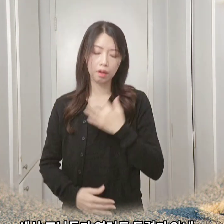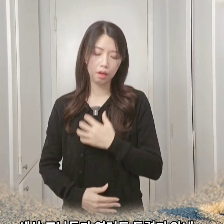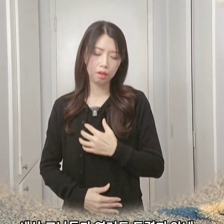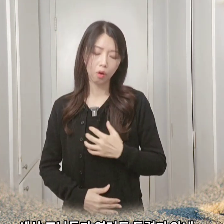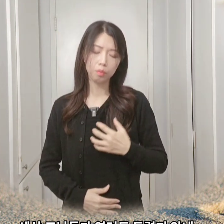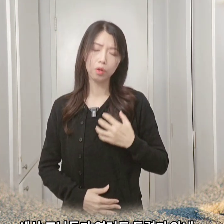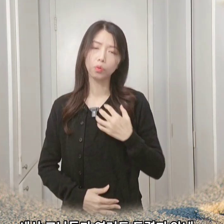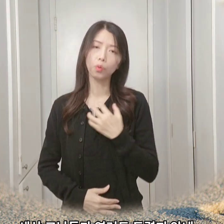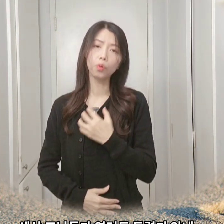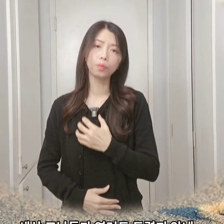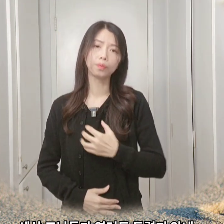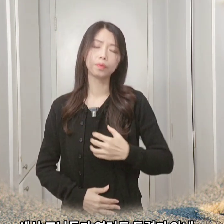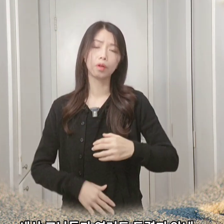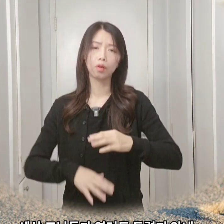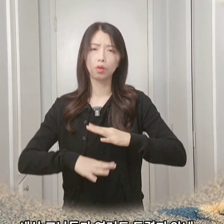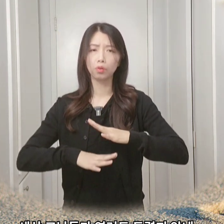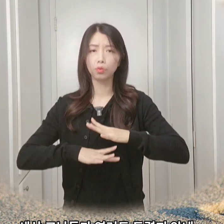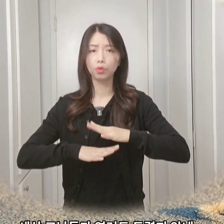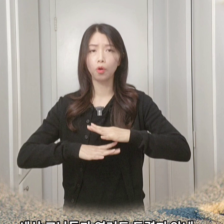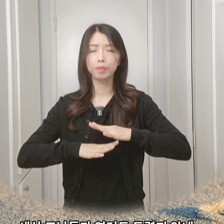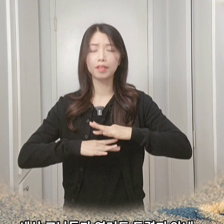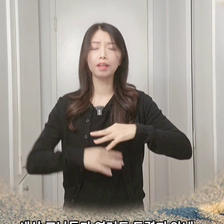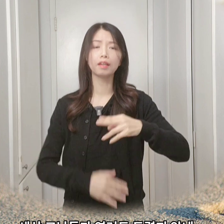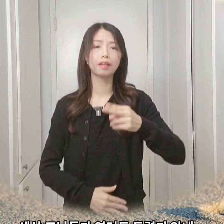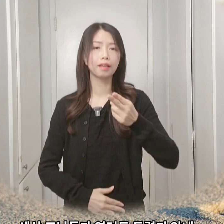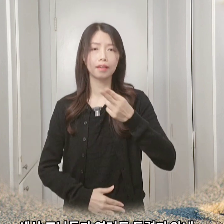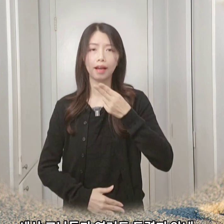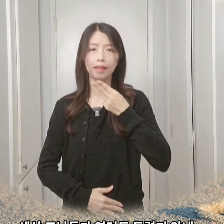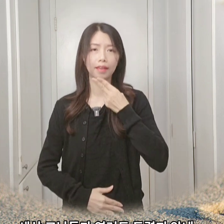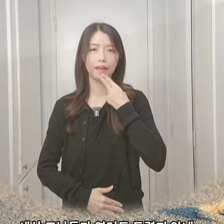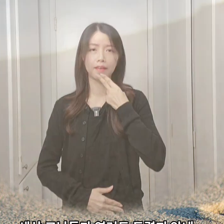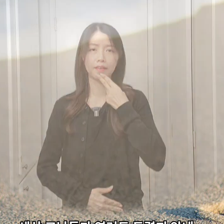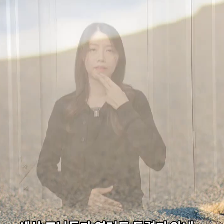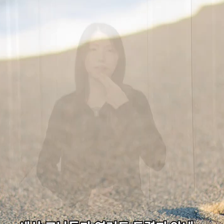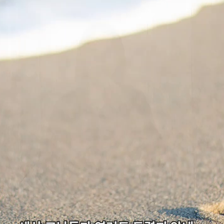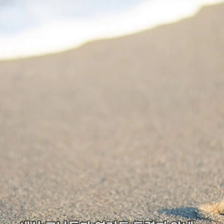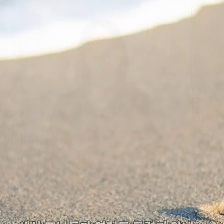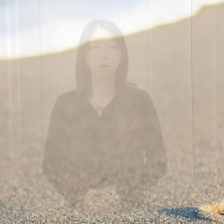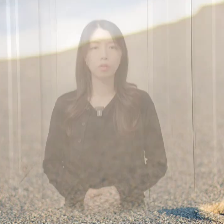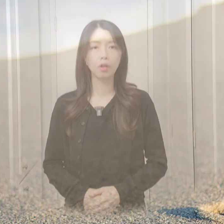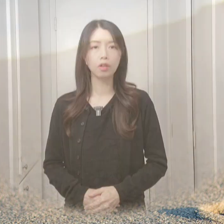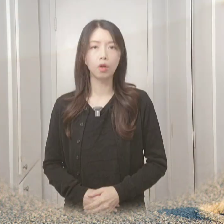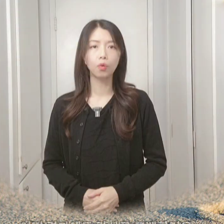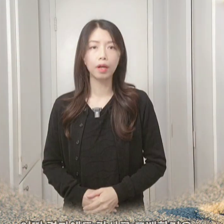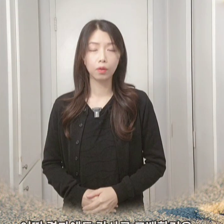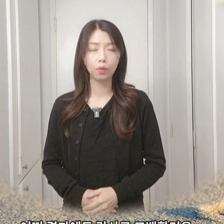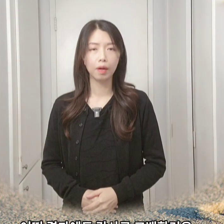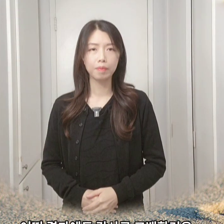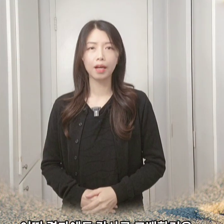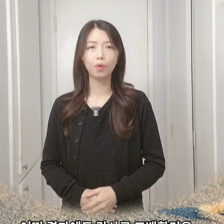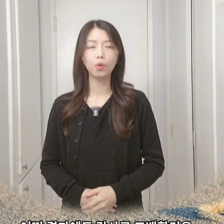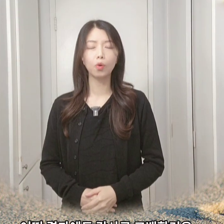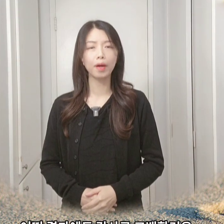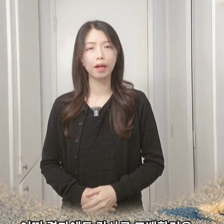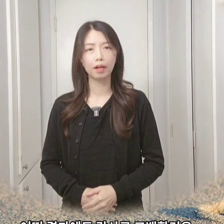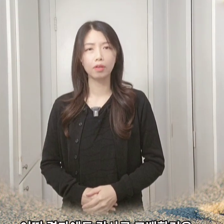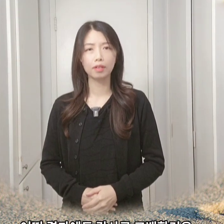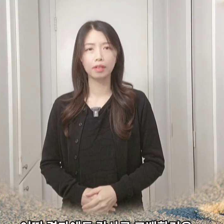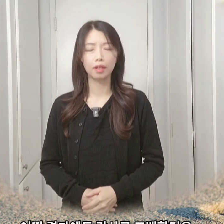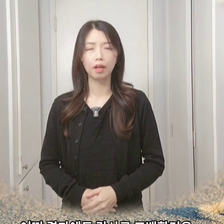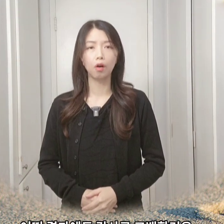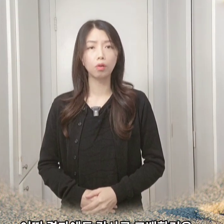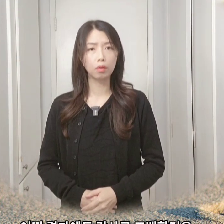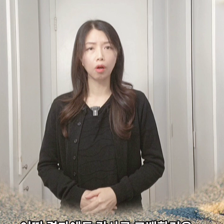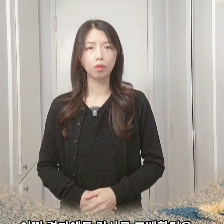고난들과 염려도 두렵지 않네. 어떤 결과에도 감사로 고백할